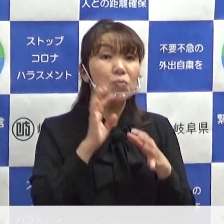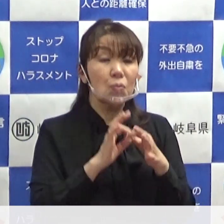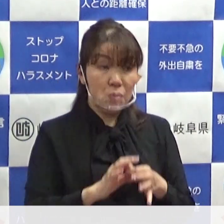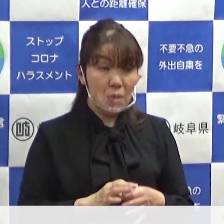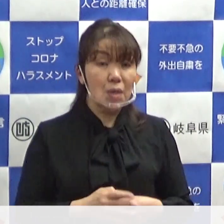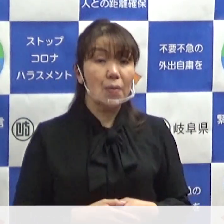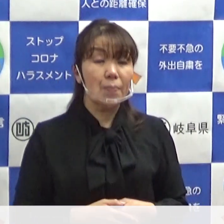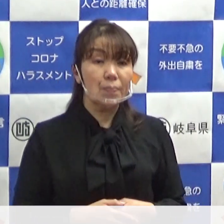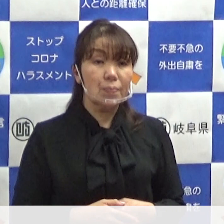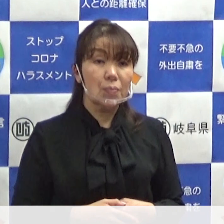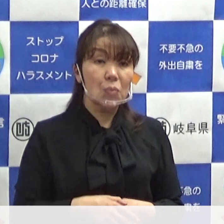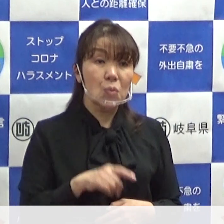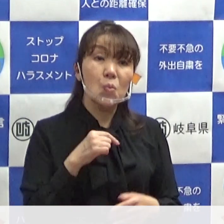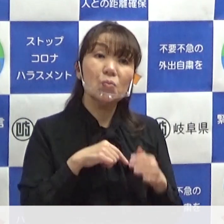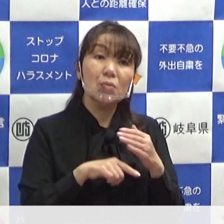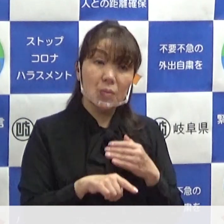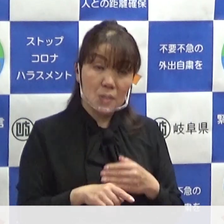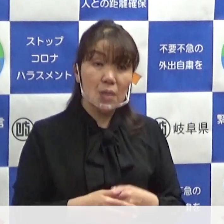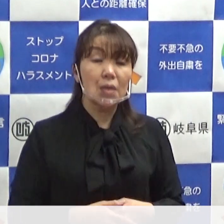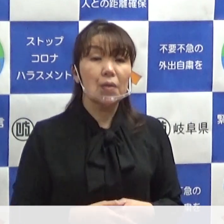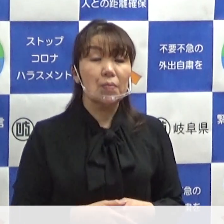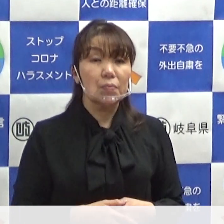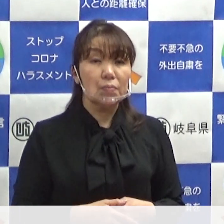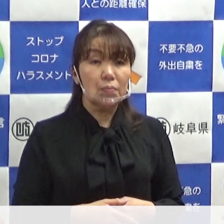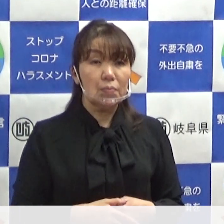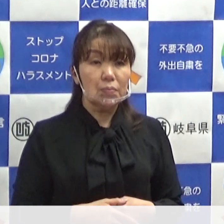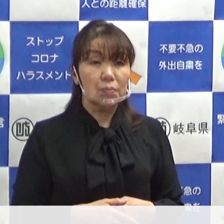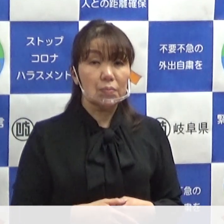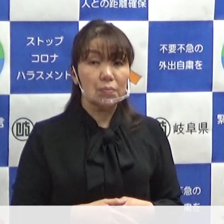ども、まあ、そういう意味で